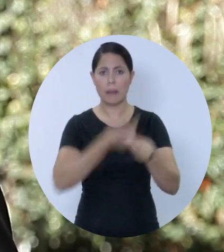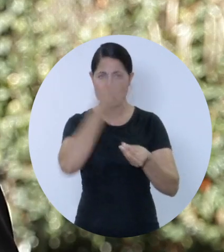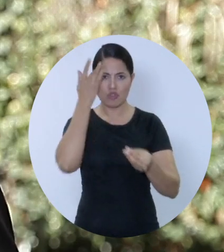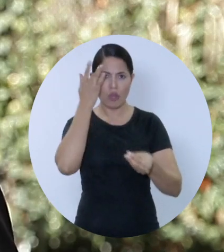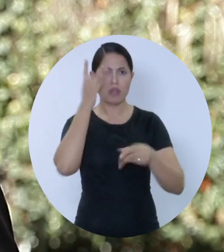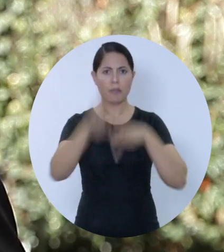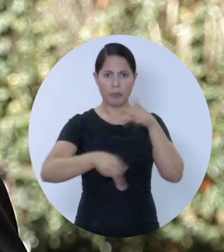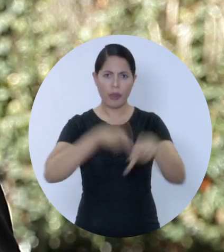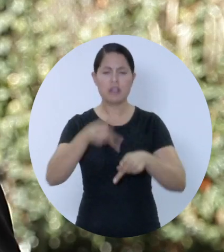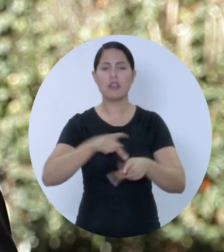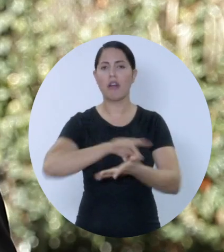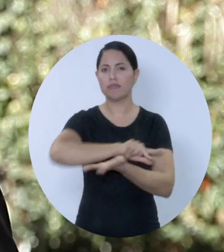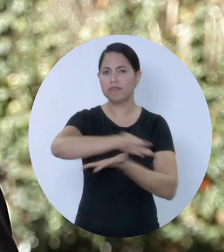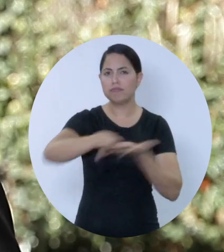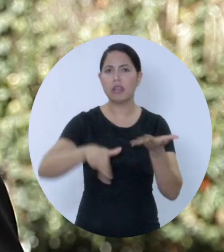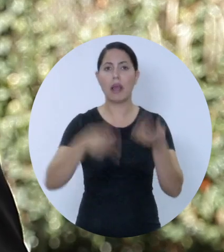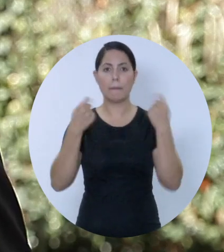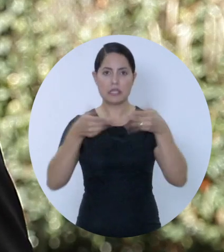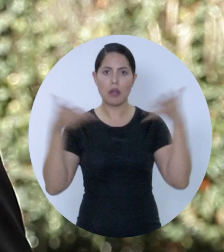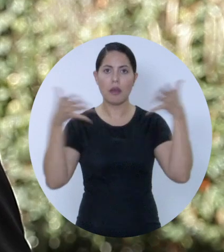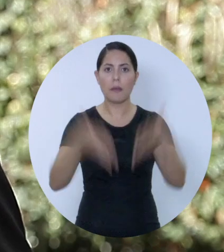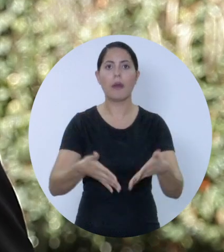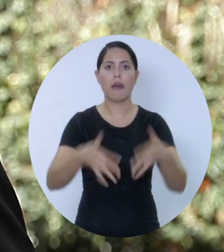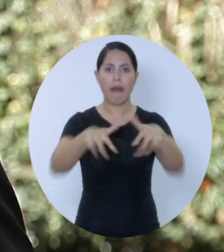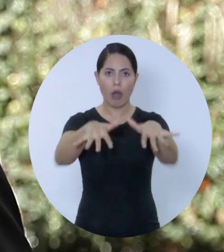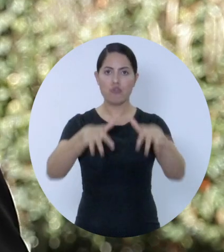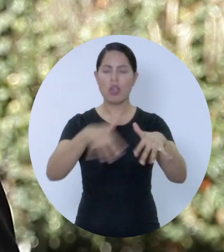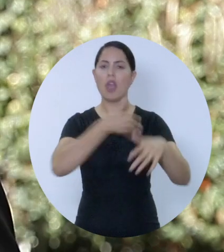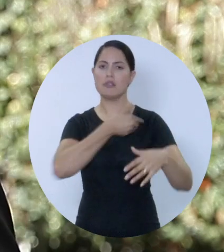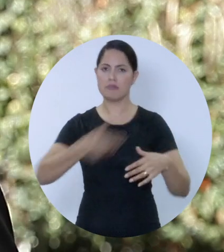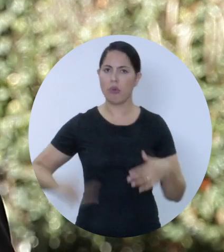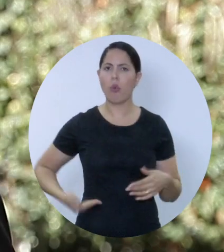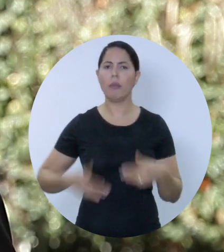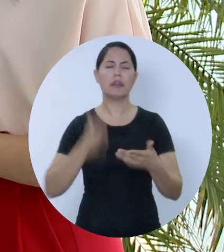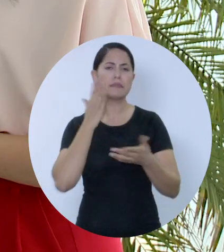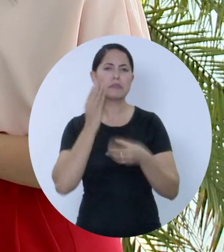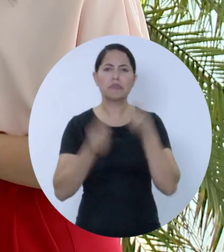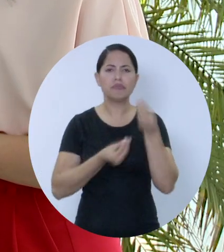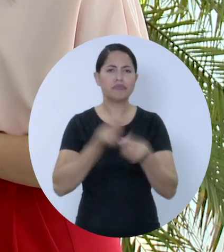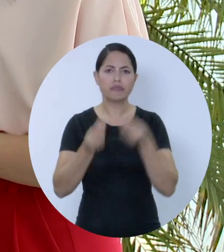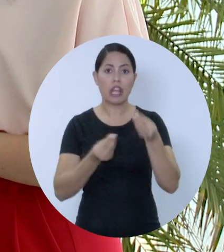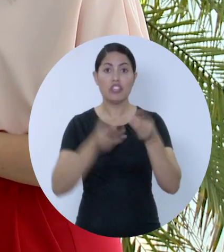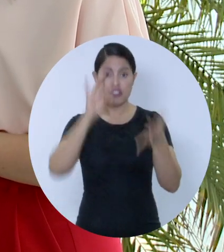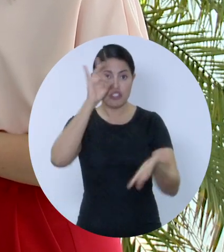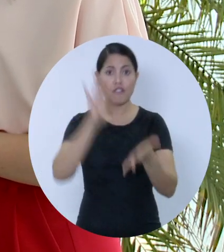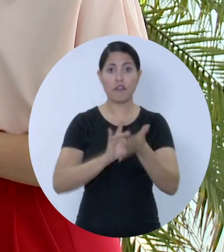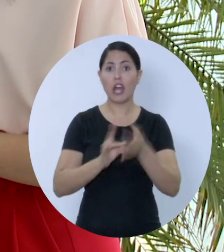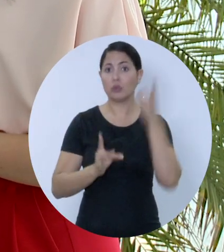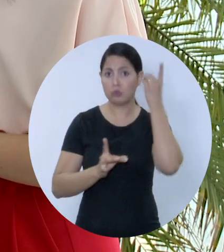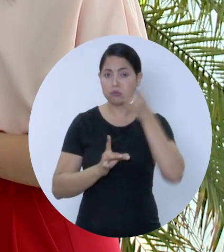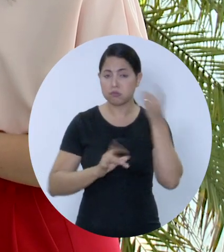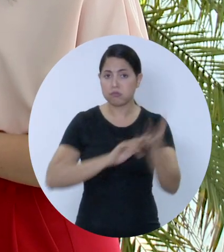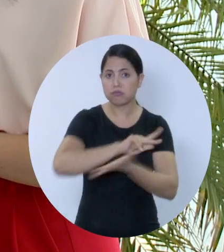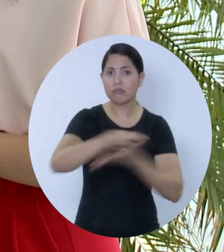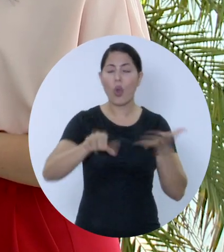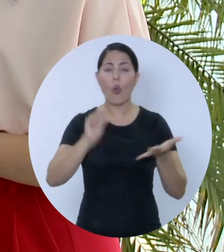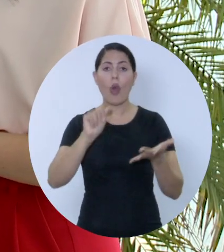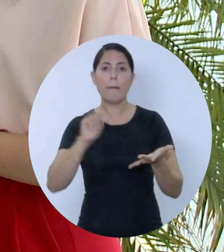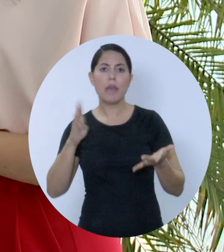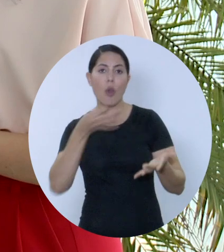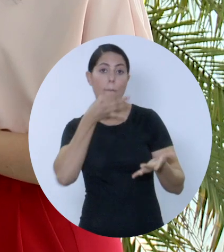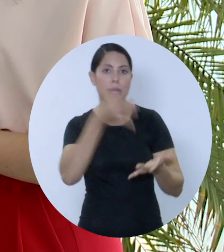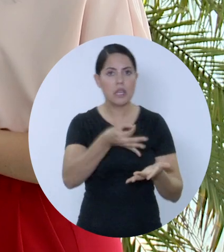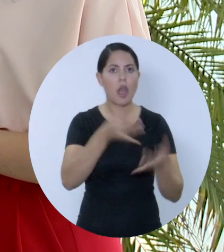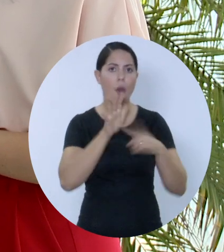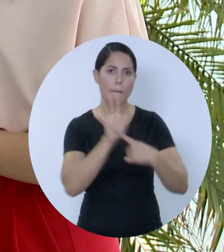outras entidades da sociedade civil, a participação em audiências públicas, para sempre levar ao conhecimento dos parlamentares